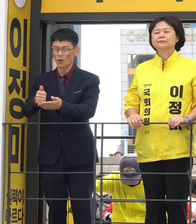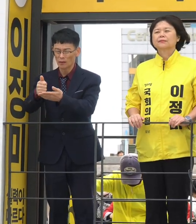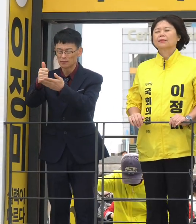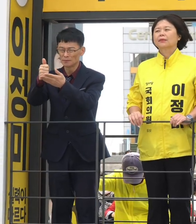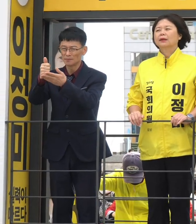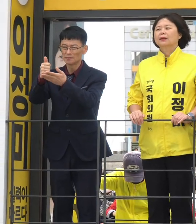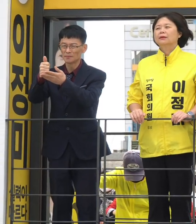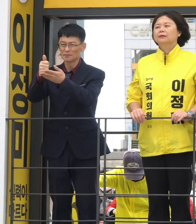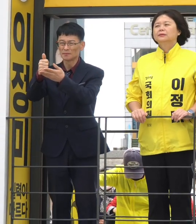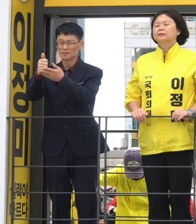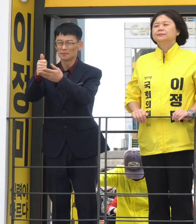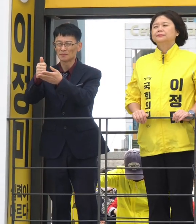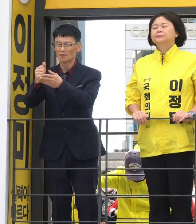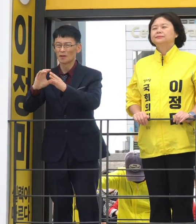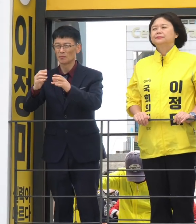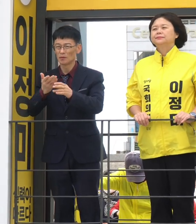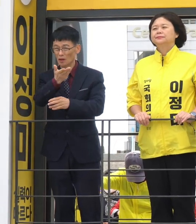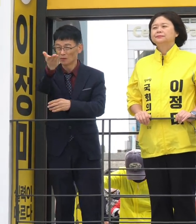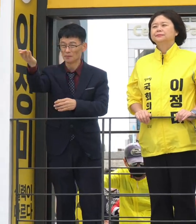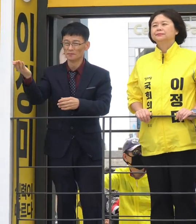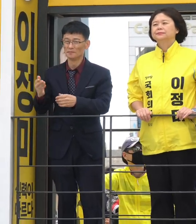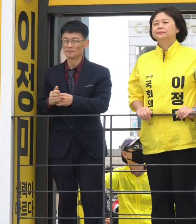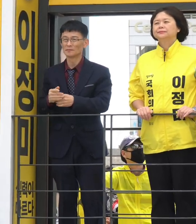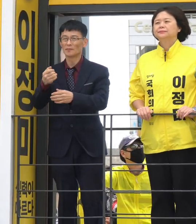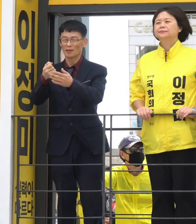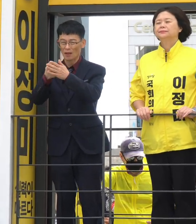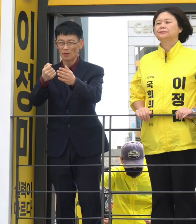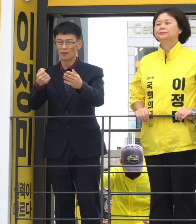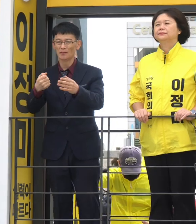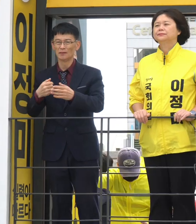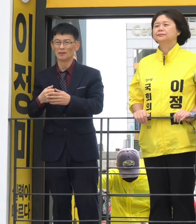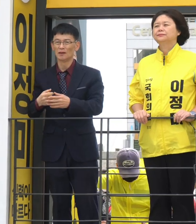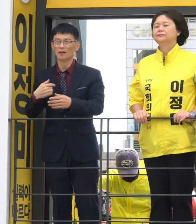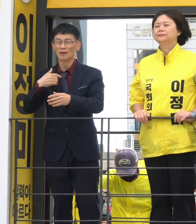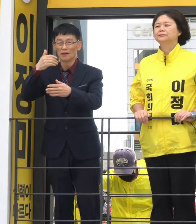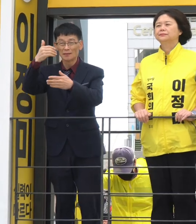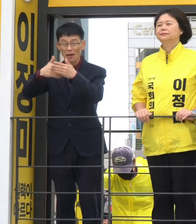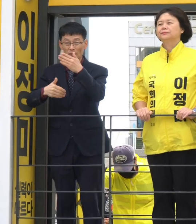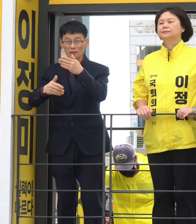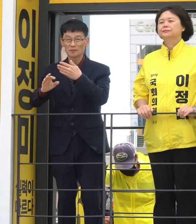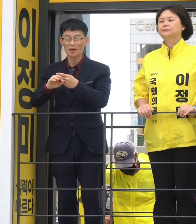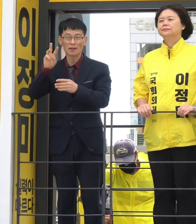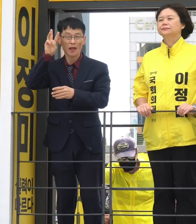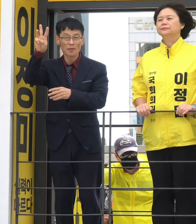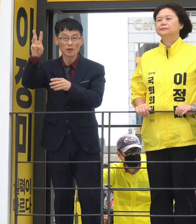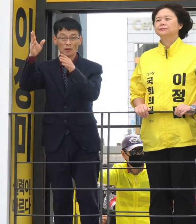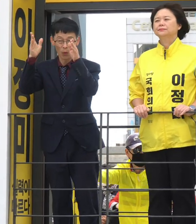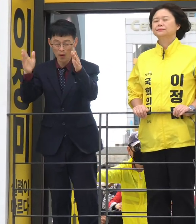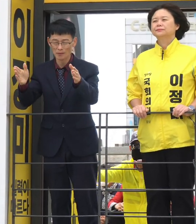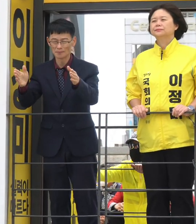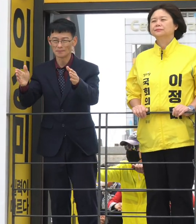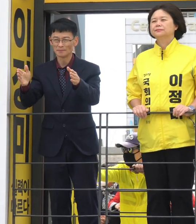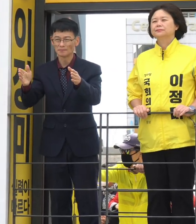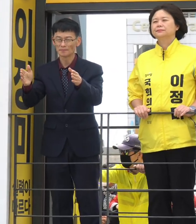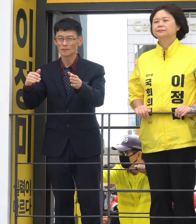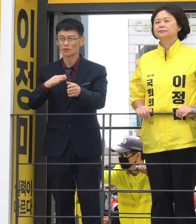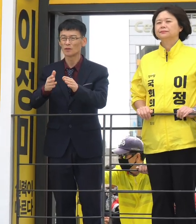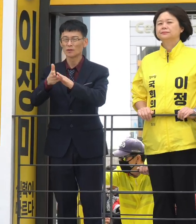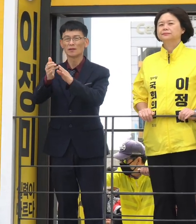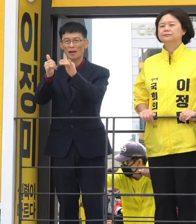존경하는 국민 여러분, 그래서 남은 3일 동안